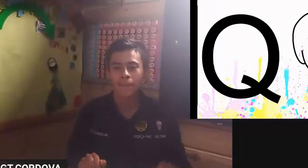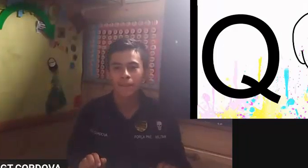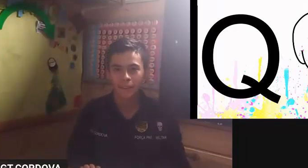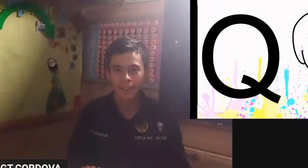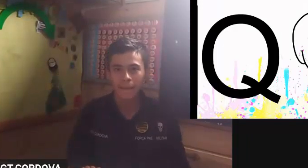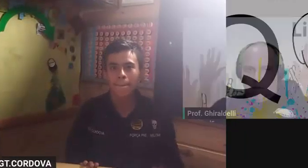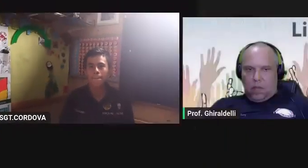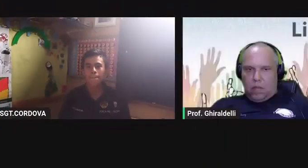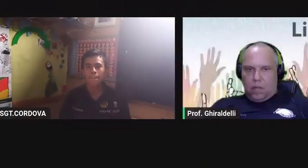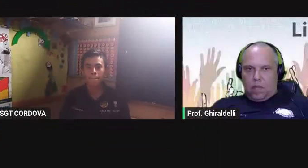Certo?